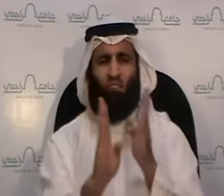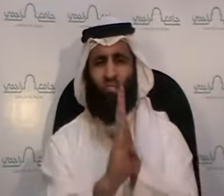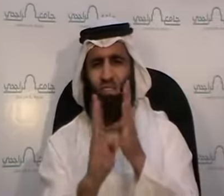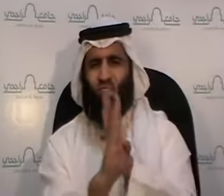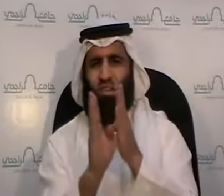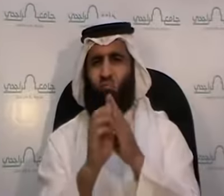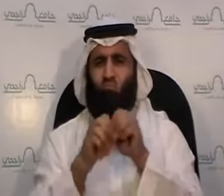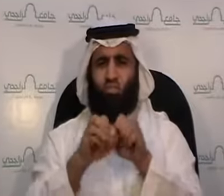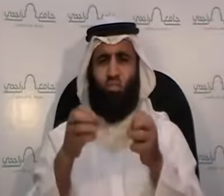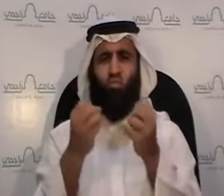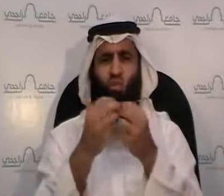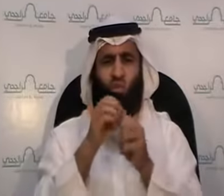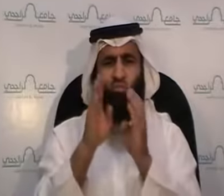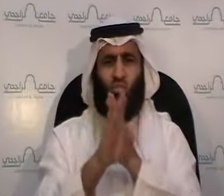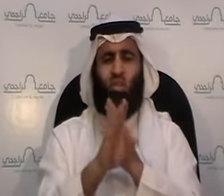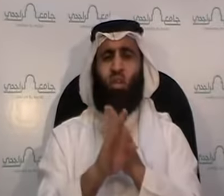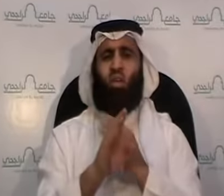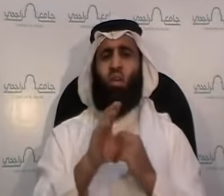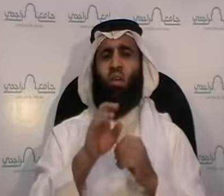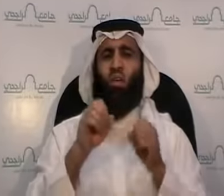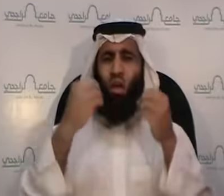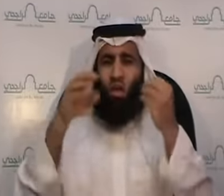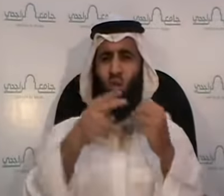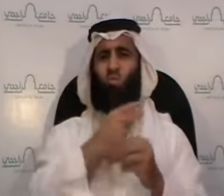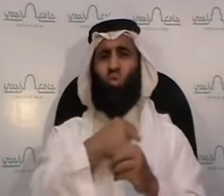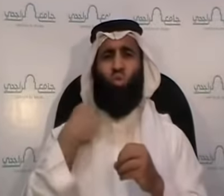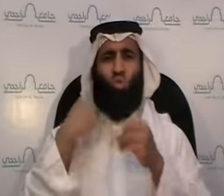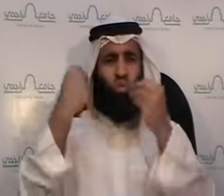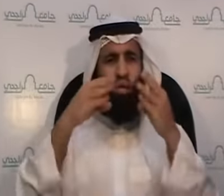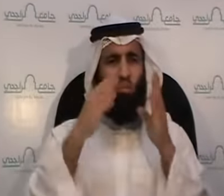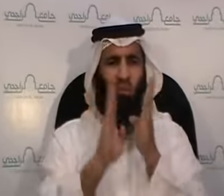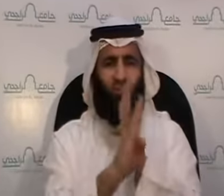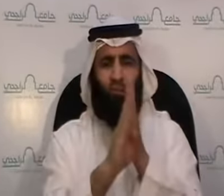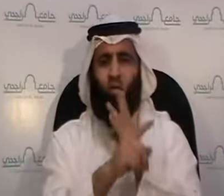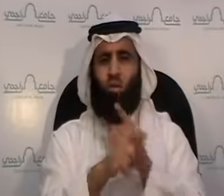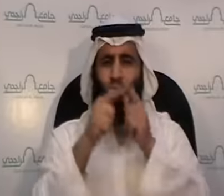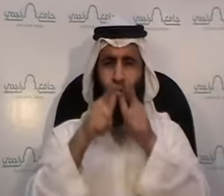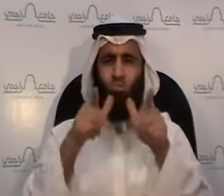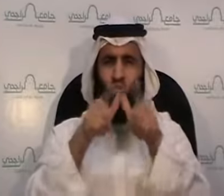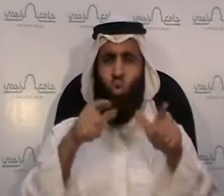الخفافيش أعماها النهار بضوئه ووافقها قطع من الليل